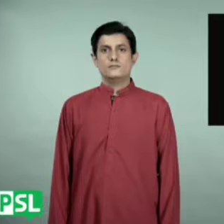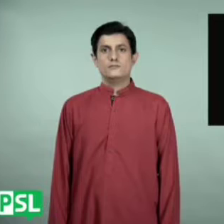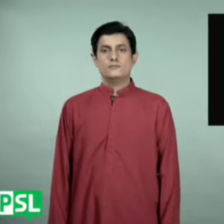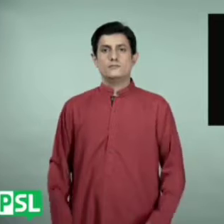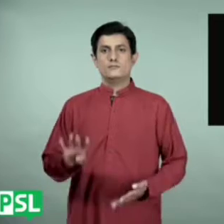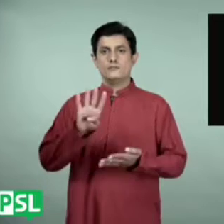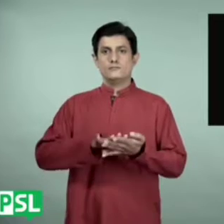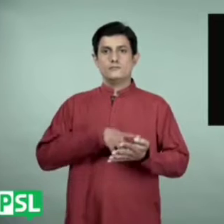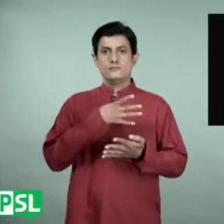فرائی باسکٹس,